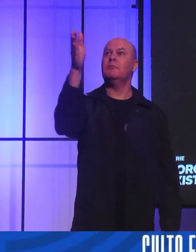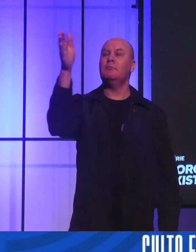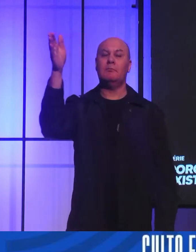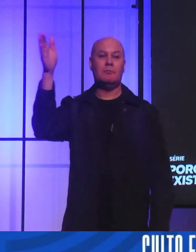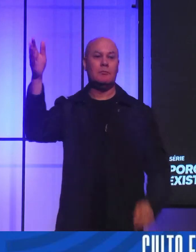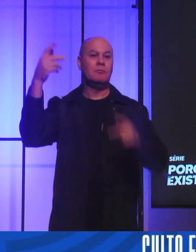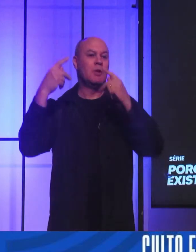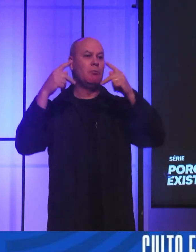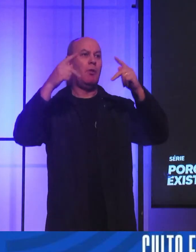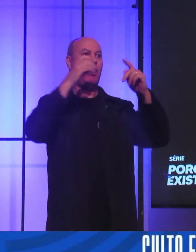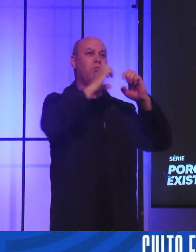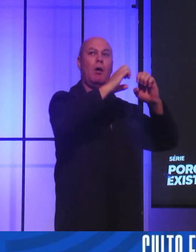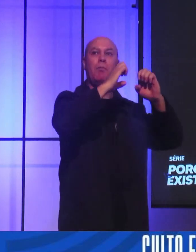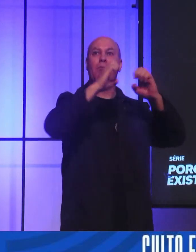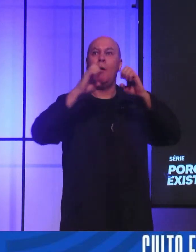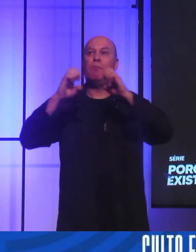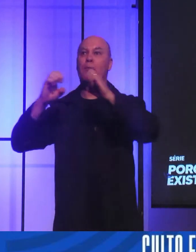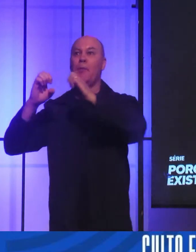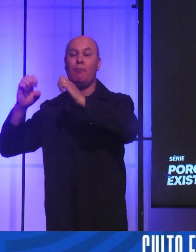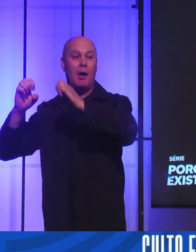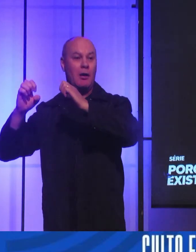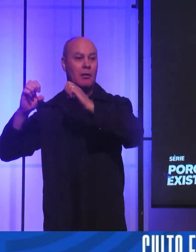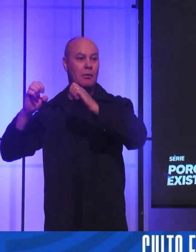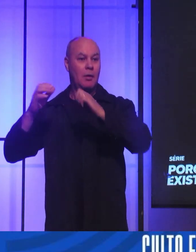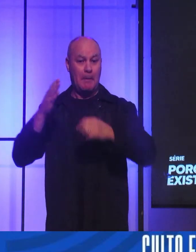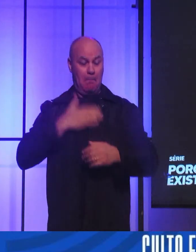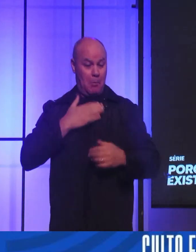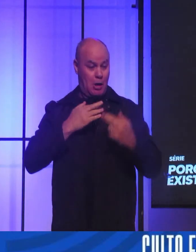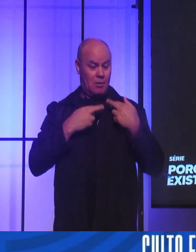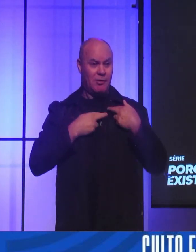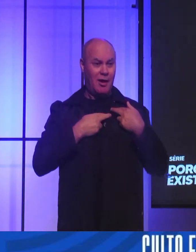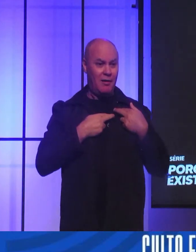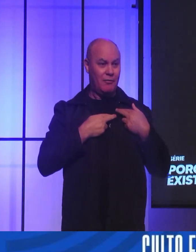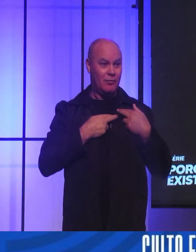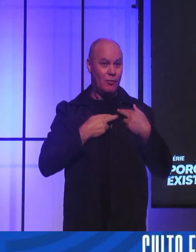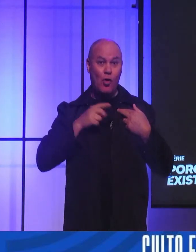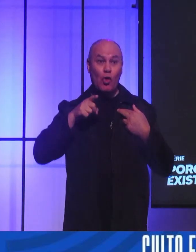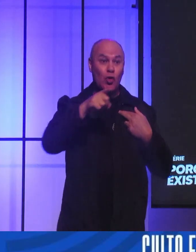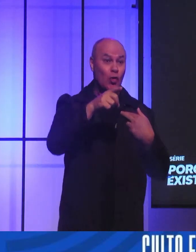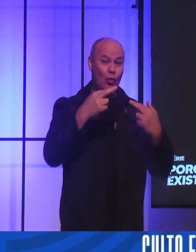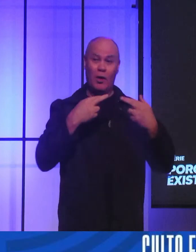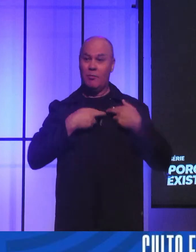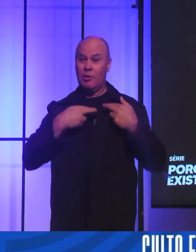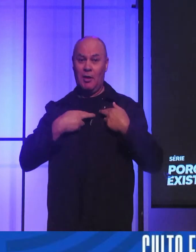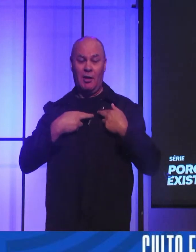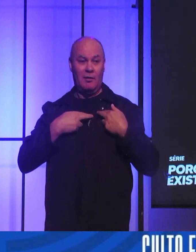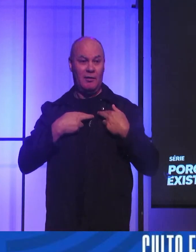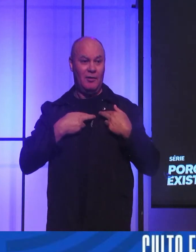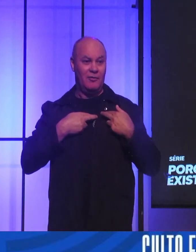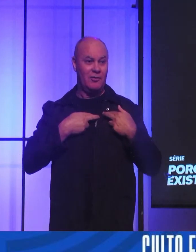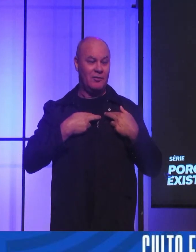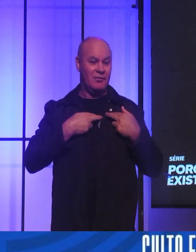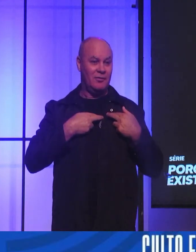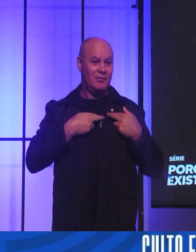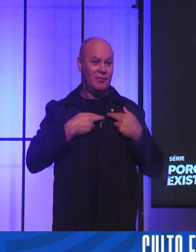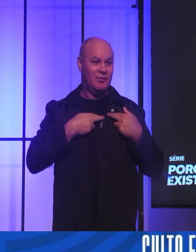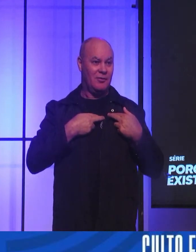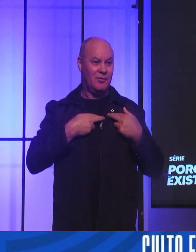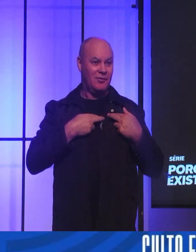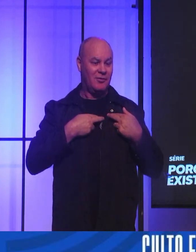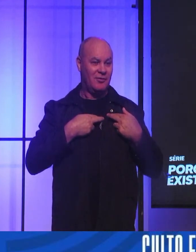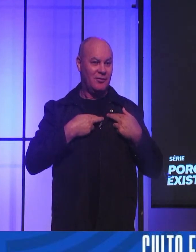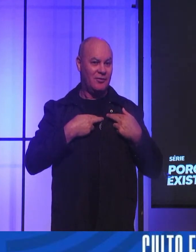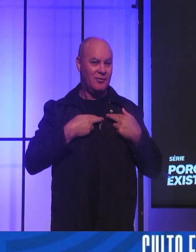Deus, agora é uma missão minha e sua. E essa missão é uma missão